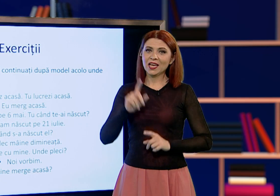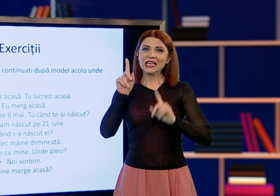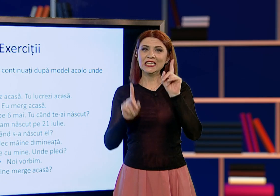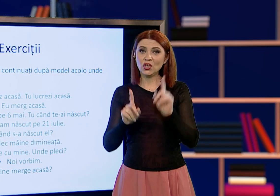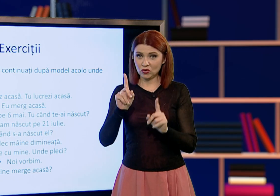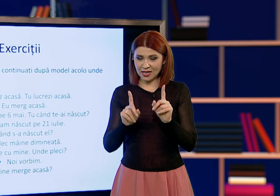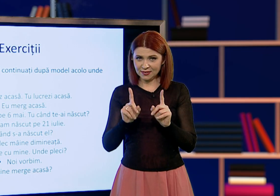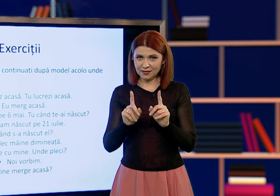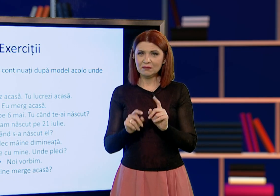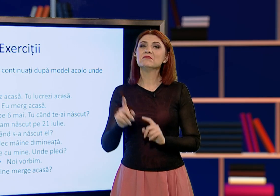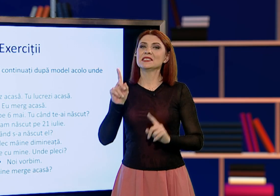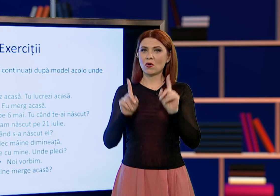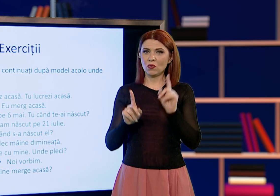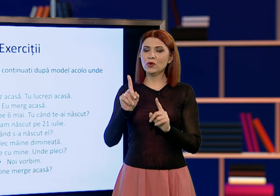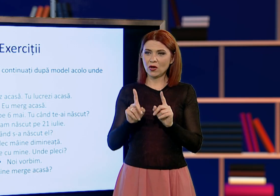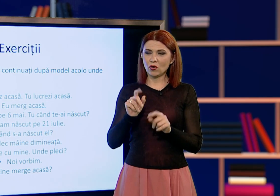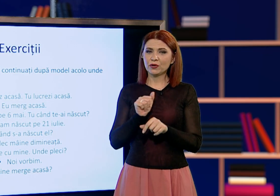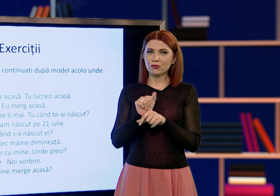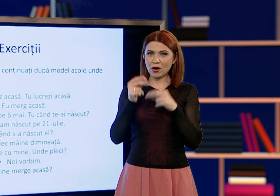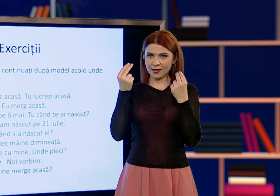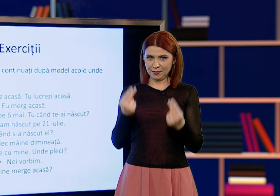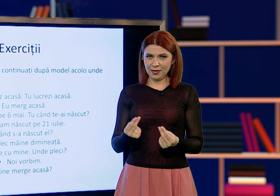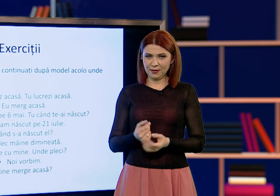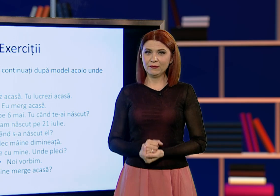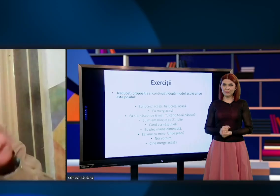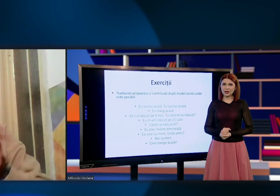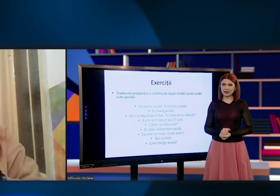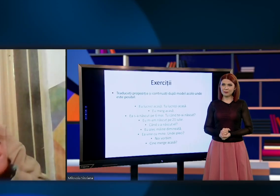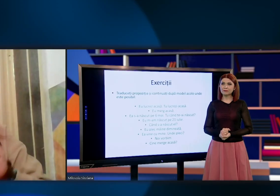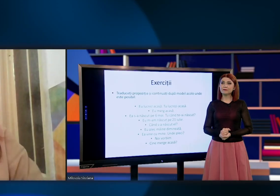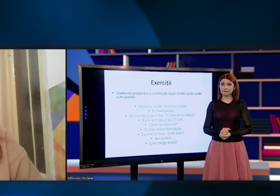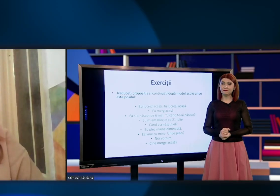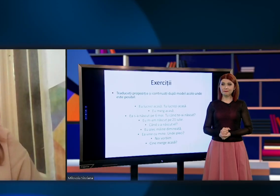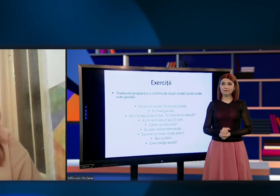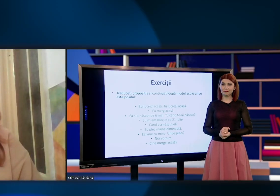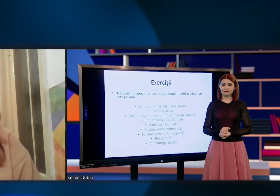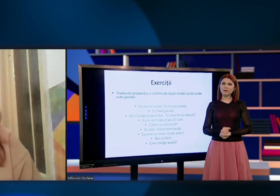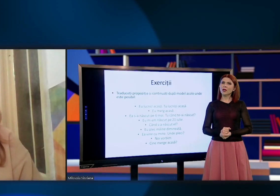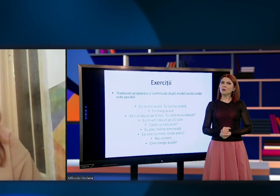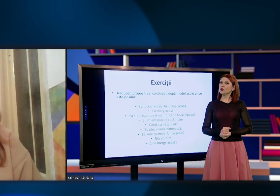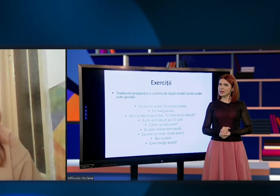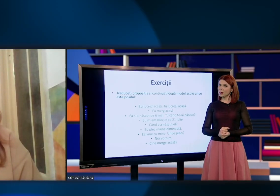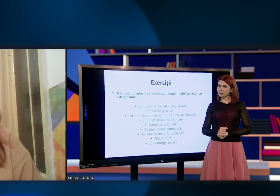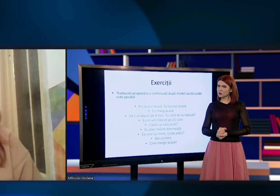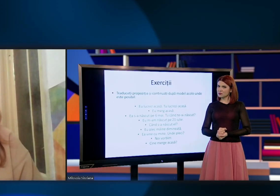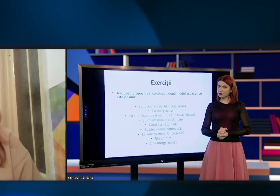câteodată sau uneori foarte bine foarte bine Puțin poți să mi spui